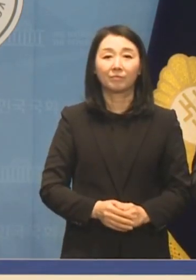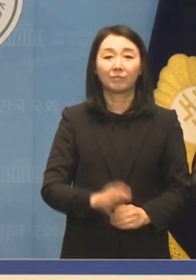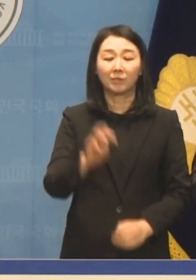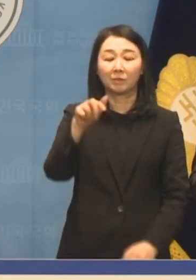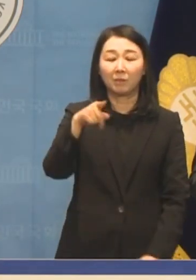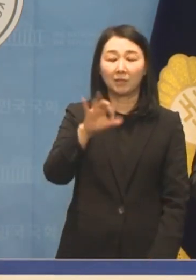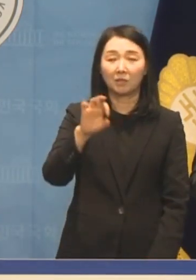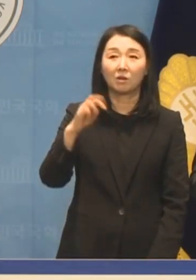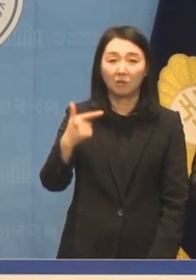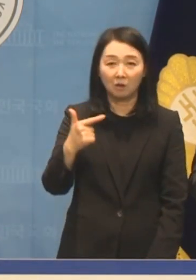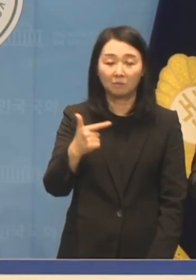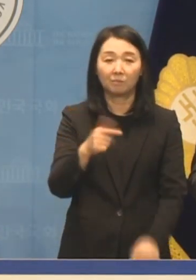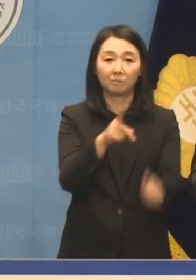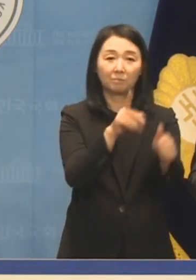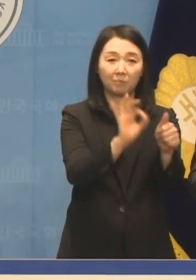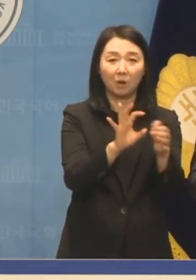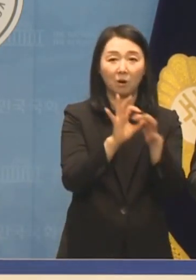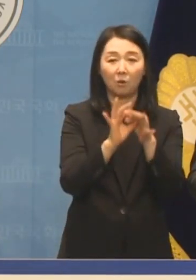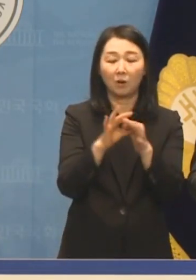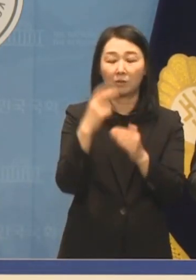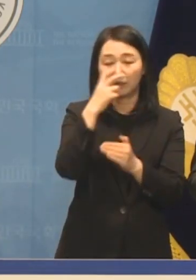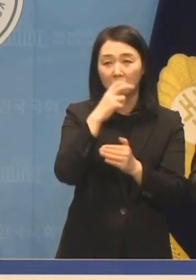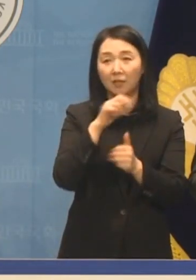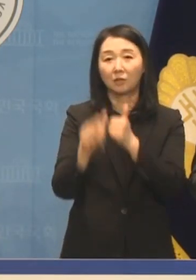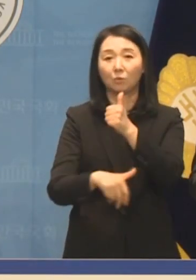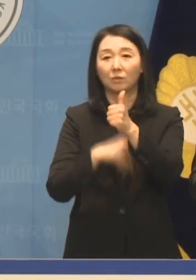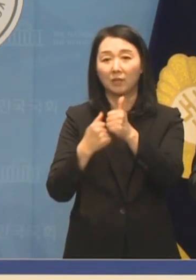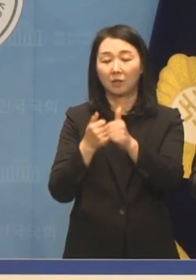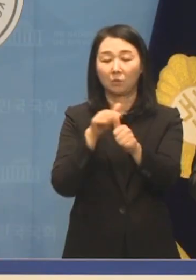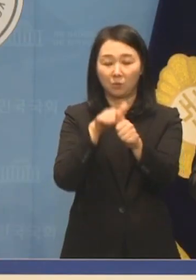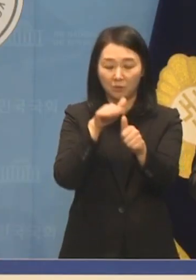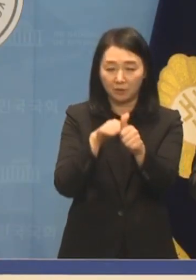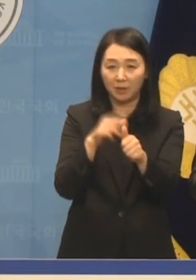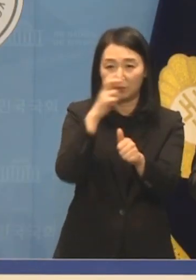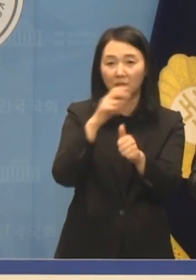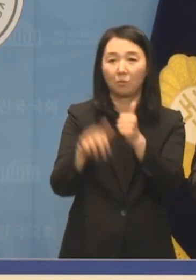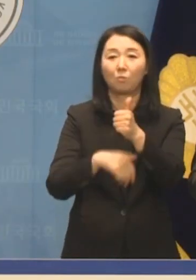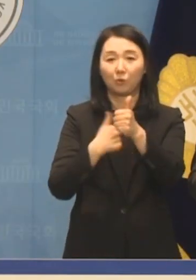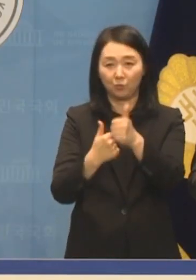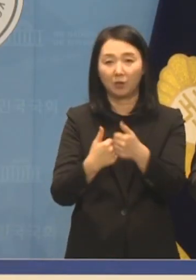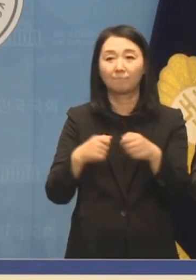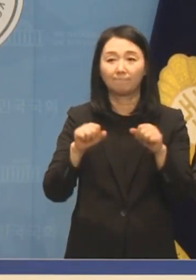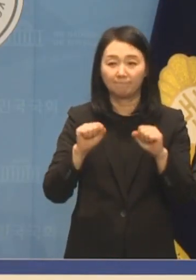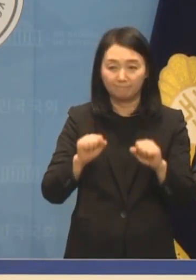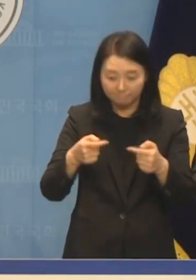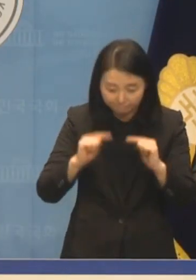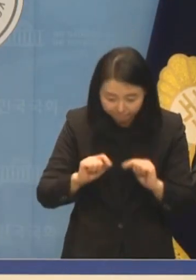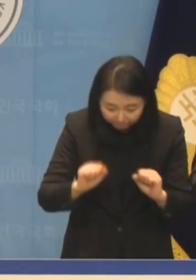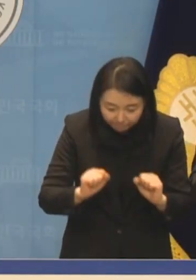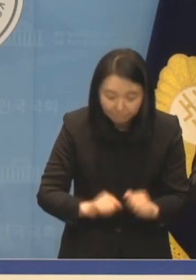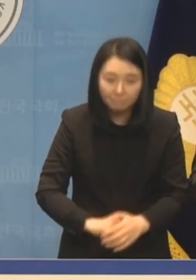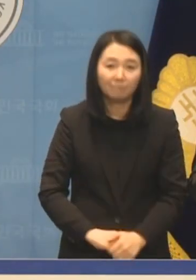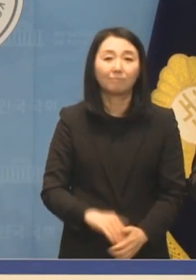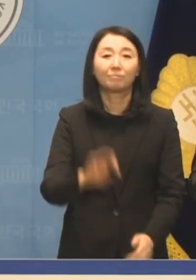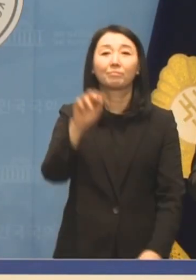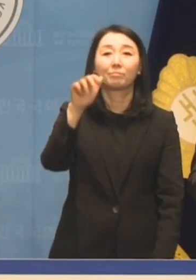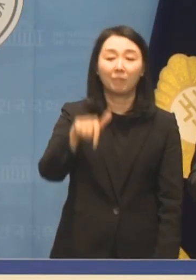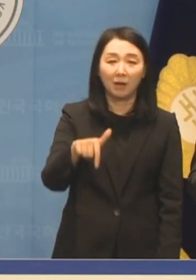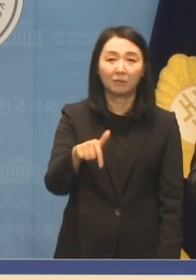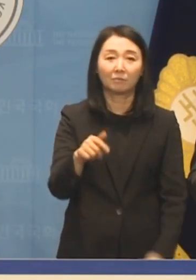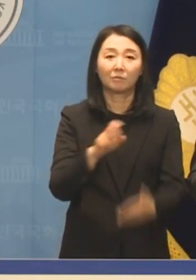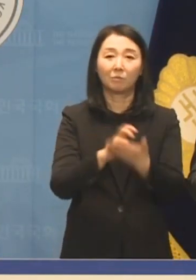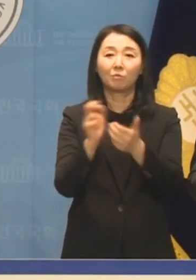박정현 의원님 명태균 게이트 진상조사단 공천개입 진상조사본부 위원 오셨습니다. 박균택